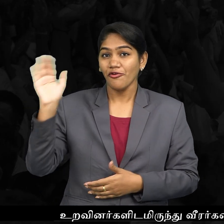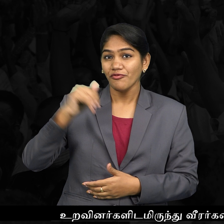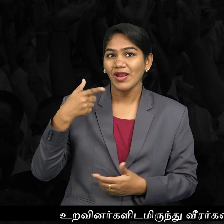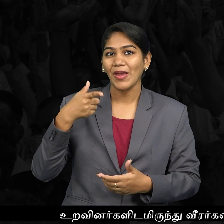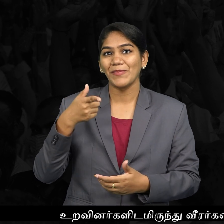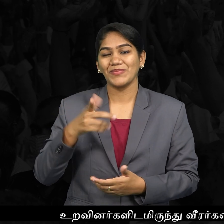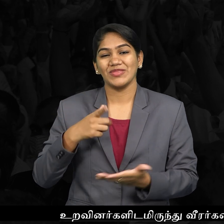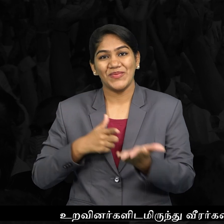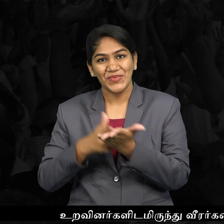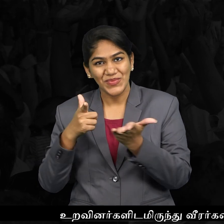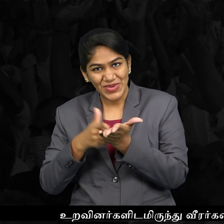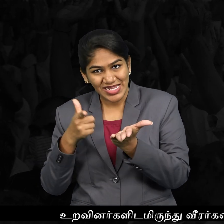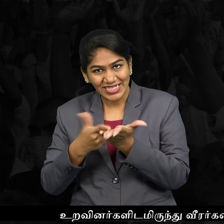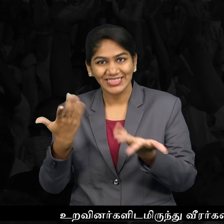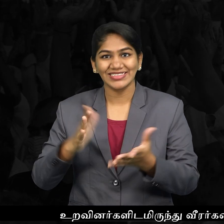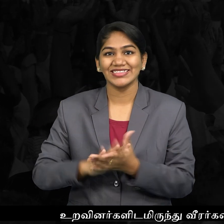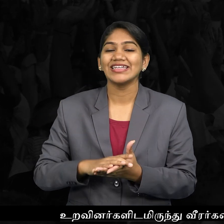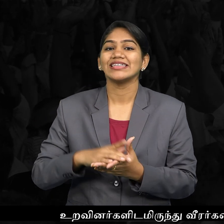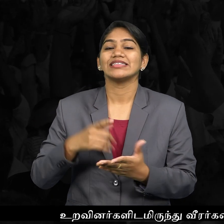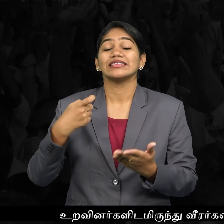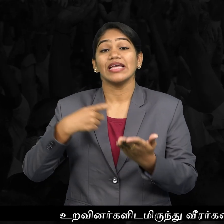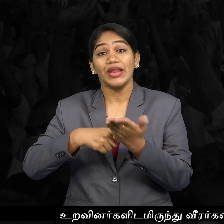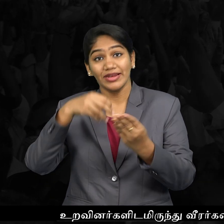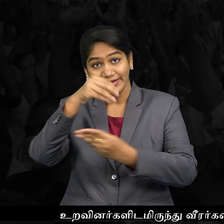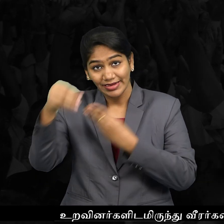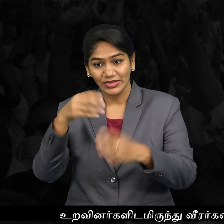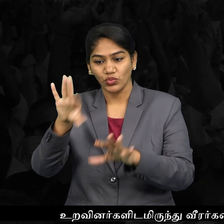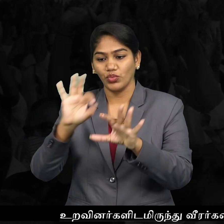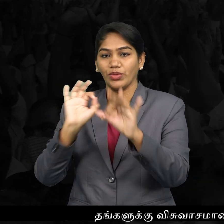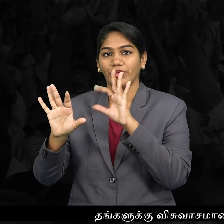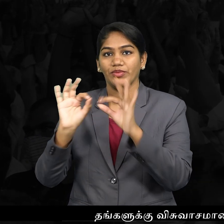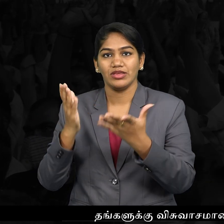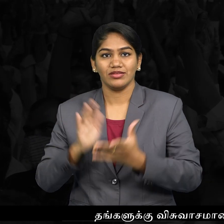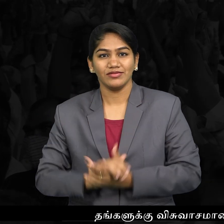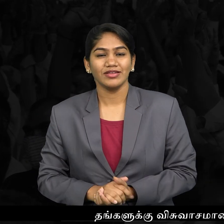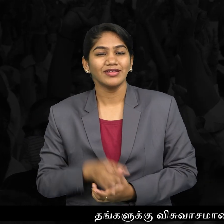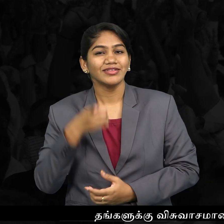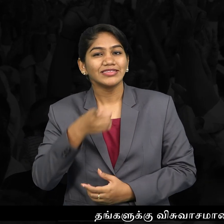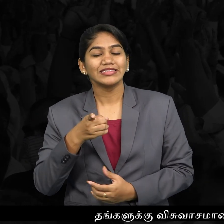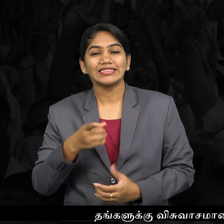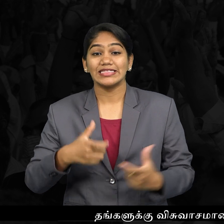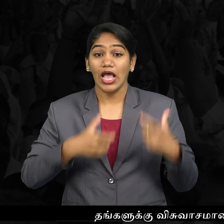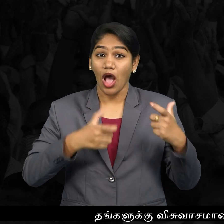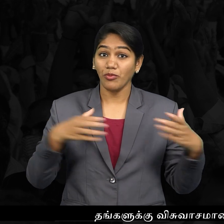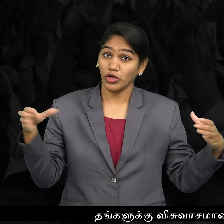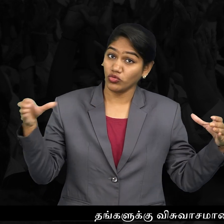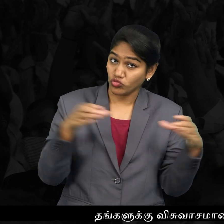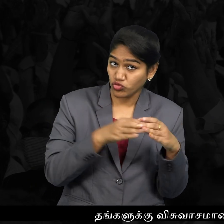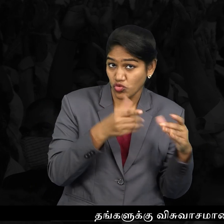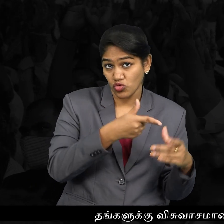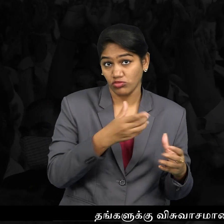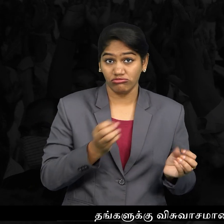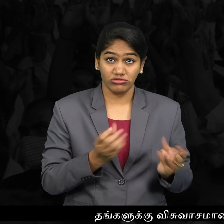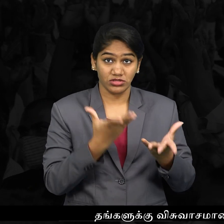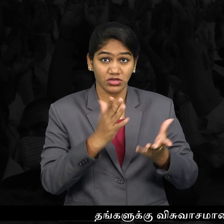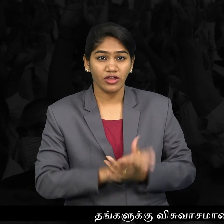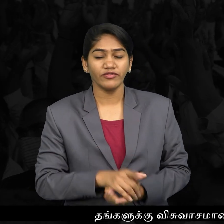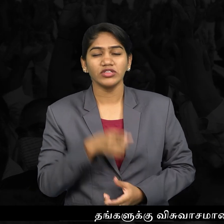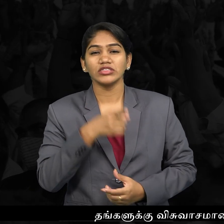உறவினர்களிடமிருந்து வீரர்களை நியமித்து மன்னருக்கு பதிலாக தங்களுக்கு விசுவாசமான படைகளை